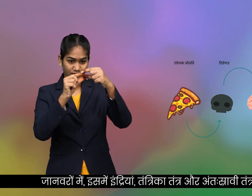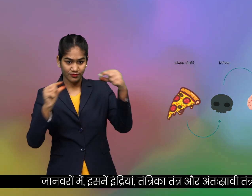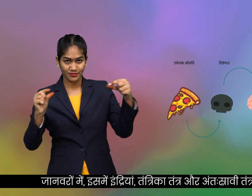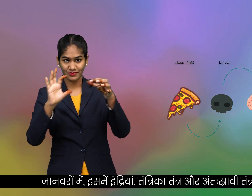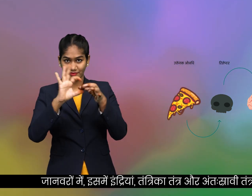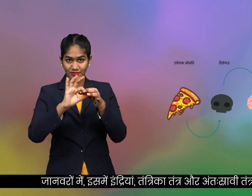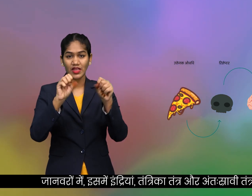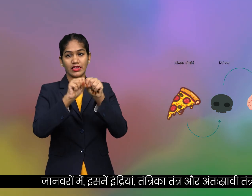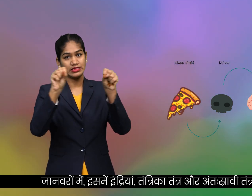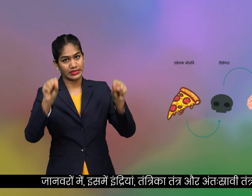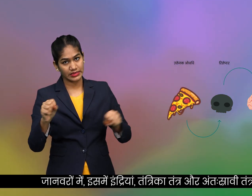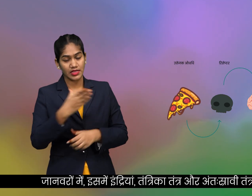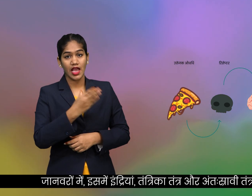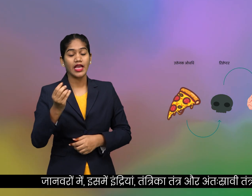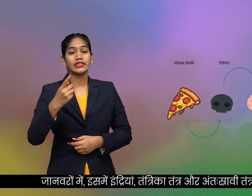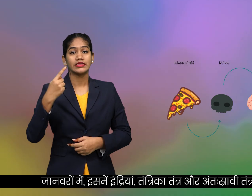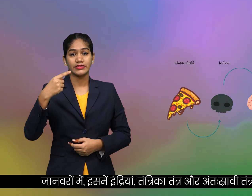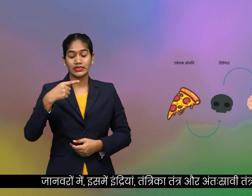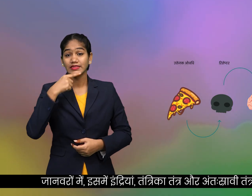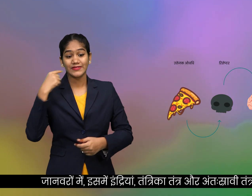शामिल होते हैं।